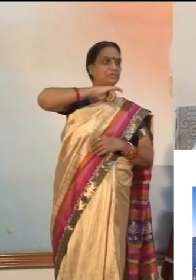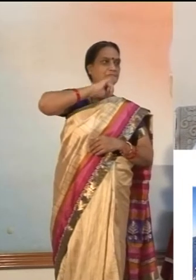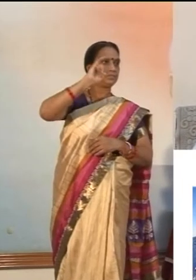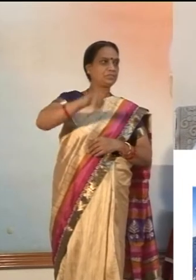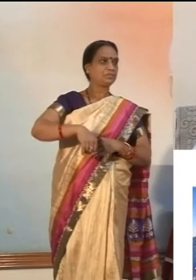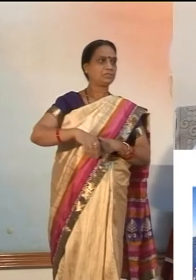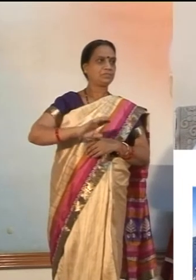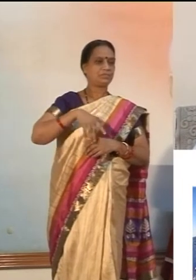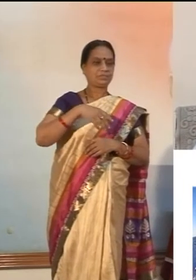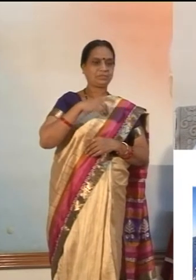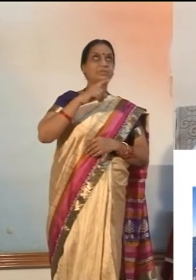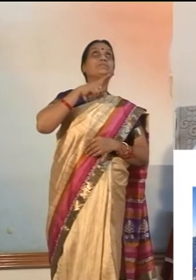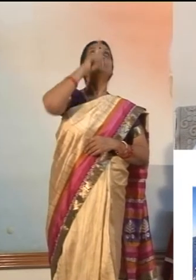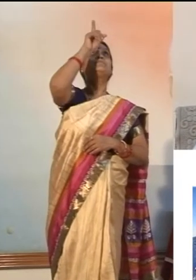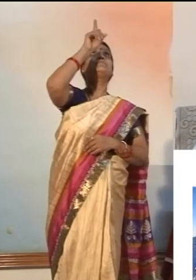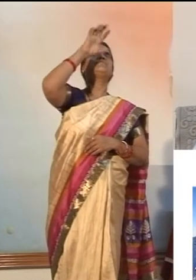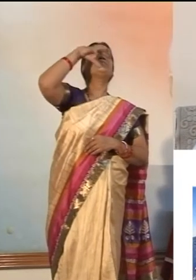उनसे ऊंचा